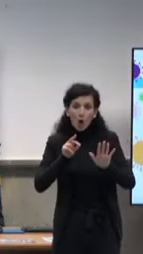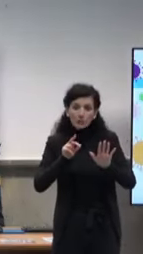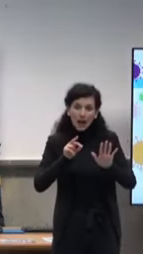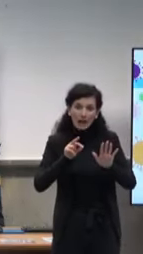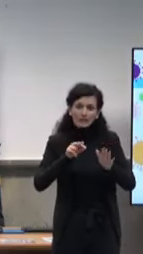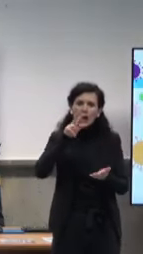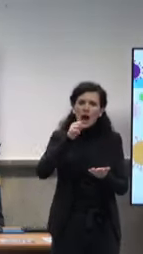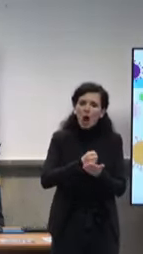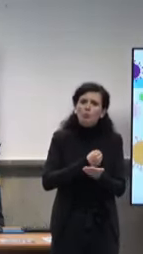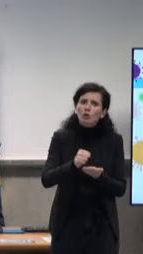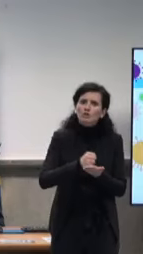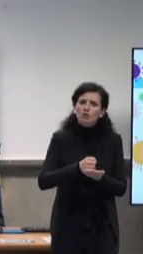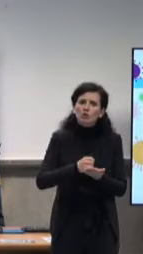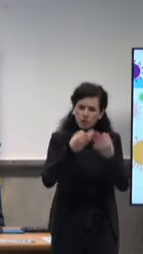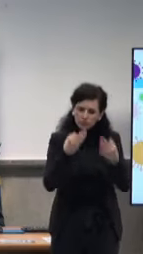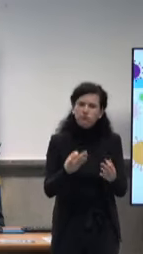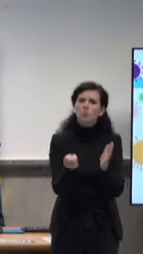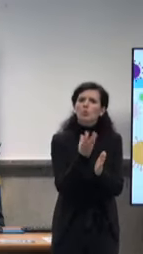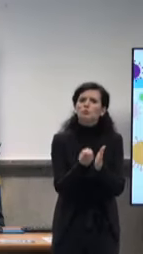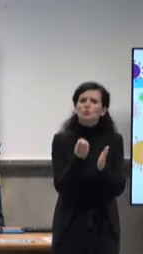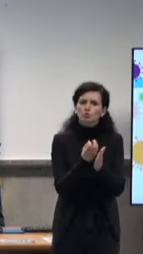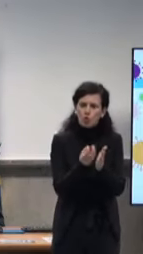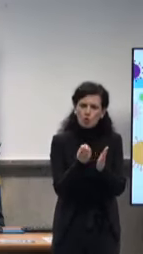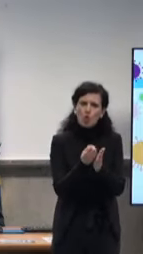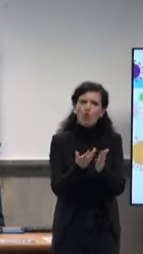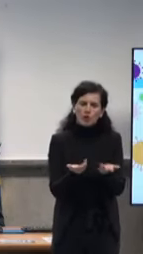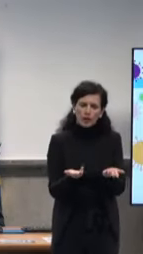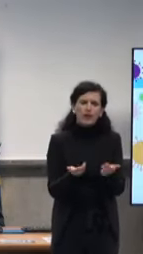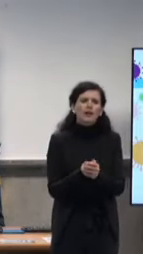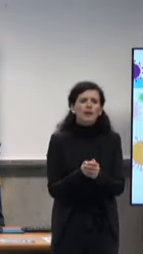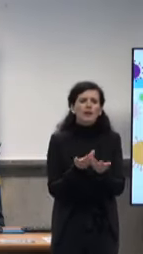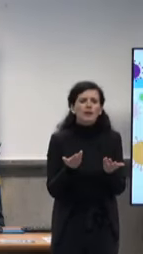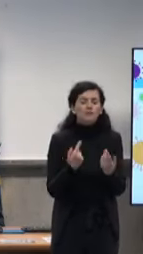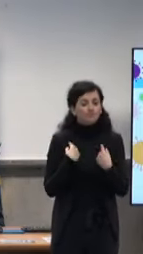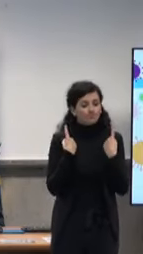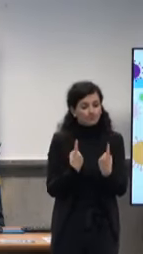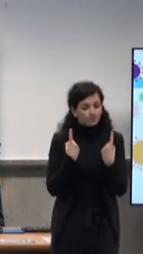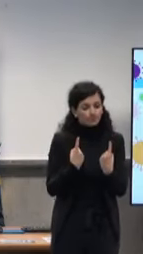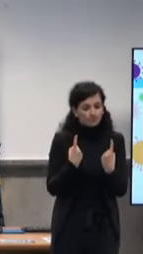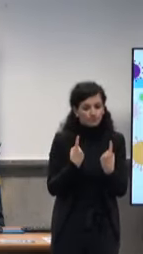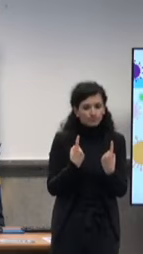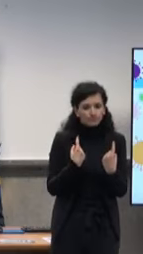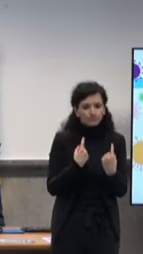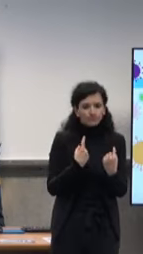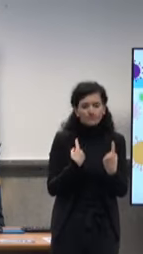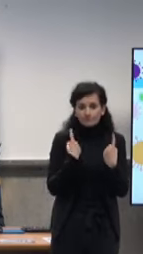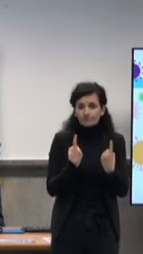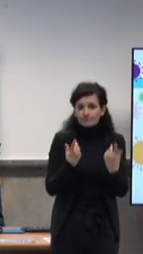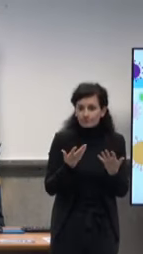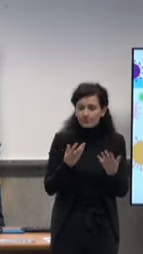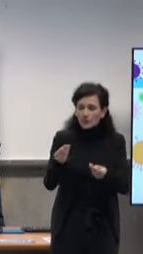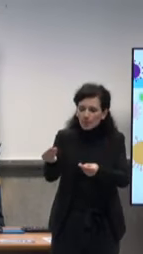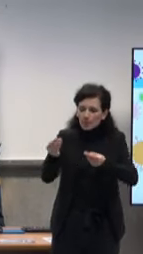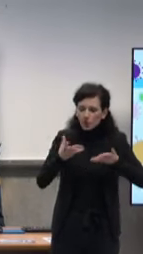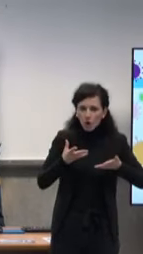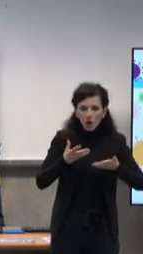produrre in attesa che quanto prima ci vengano portate le prove tecniche